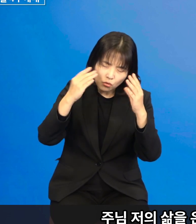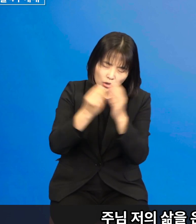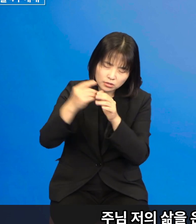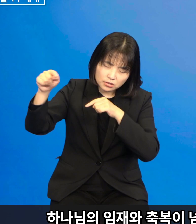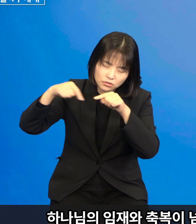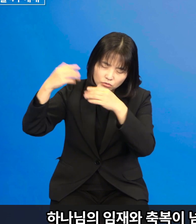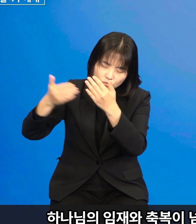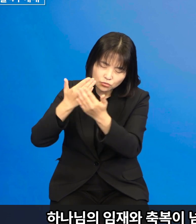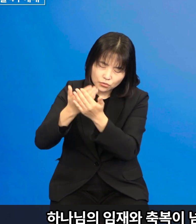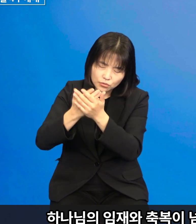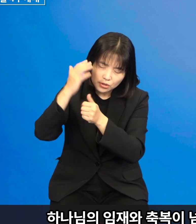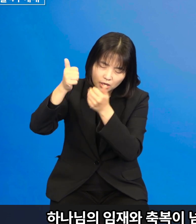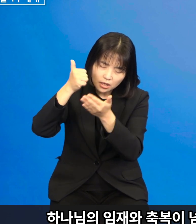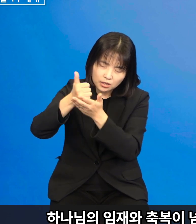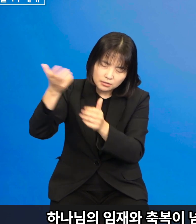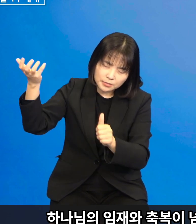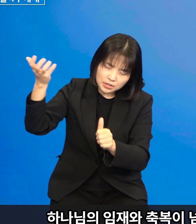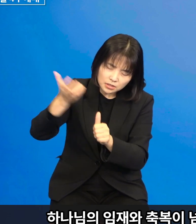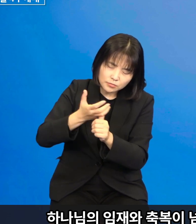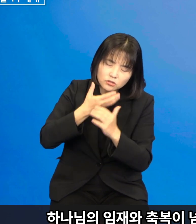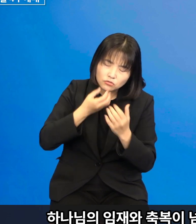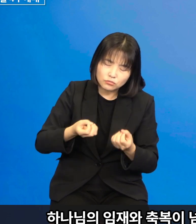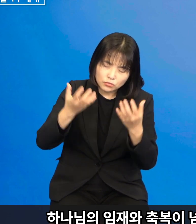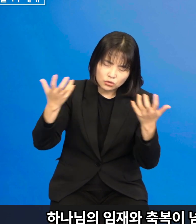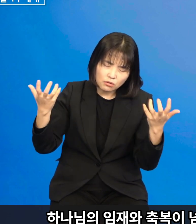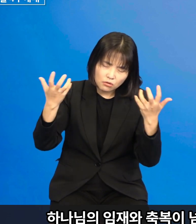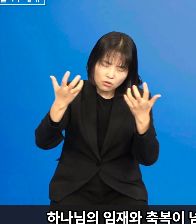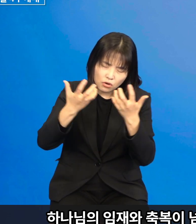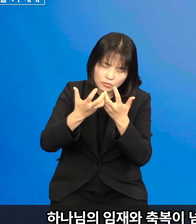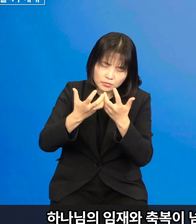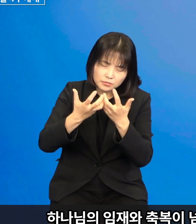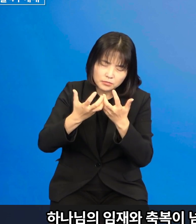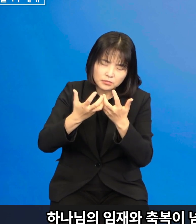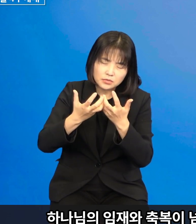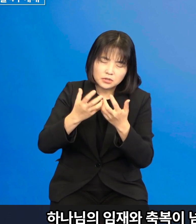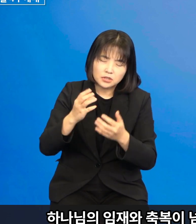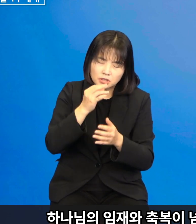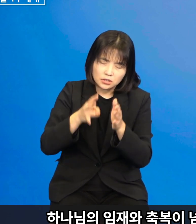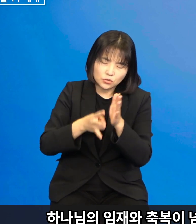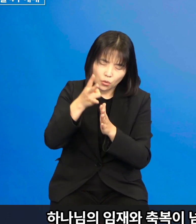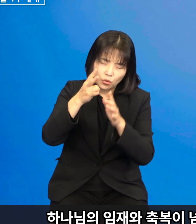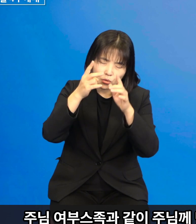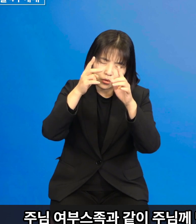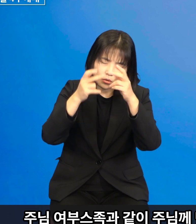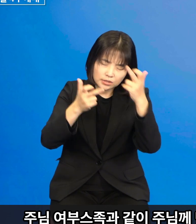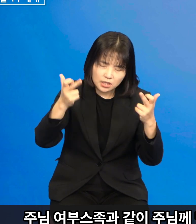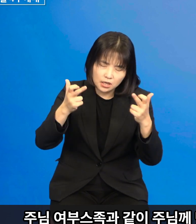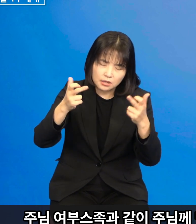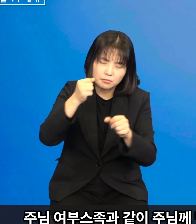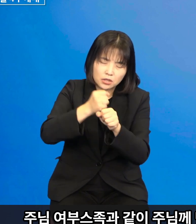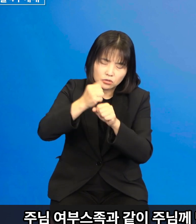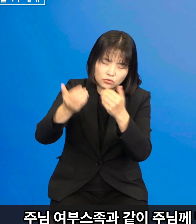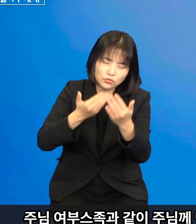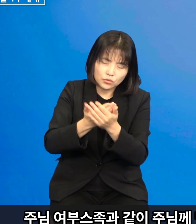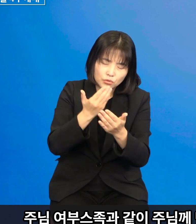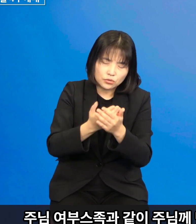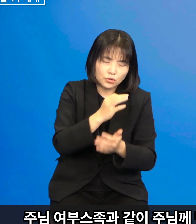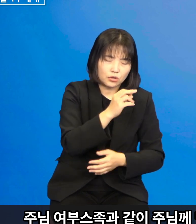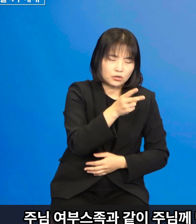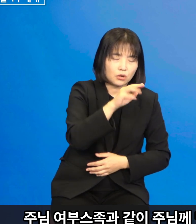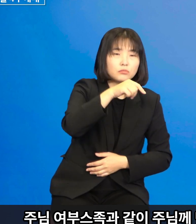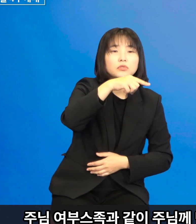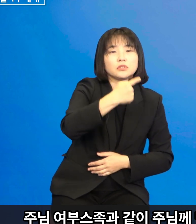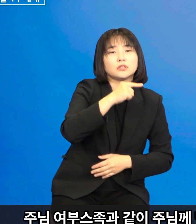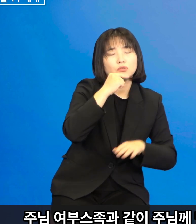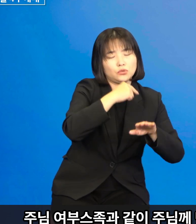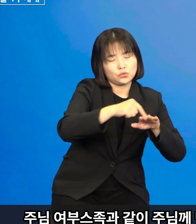주십시오. 하나님의 임재와 축복이 넘치는 시온산으로 삼아 주십시오. 주님, 여보수족과 같이 주님께 반역했던